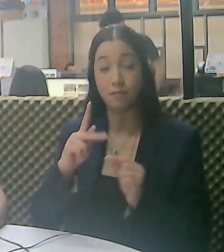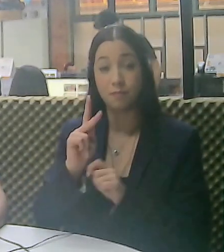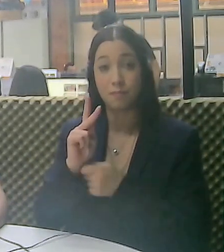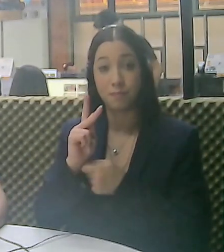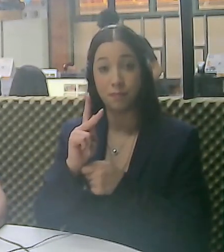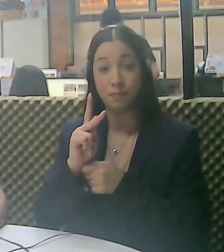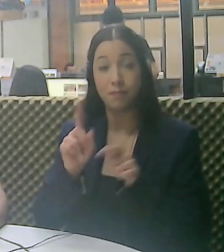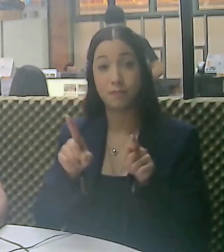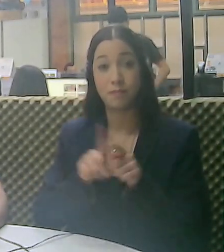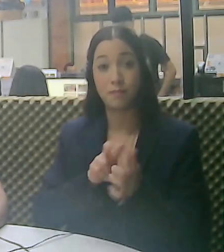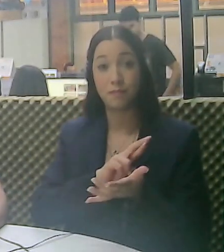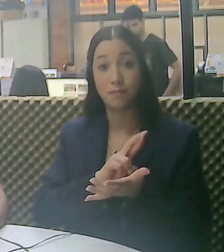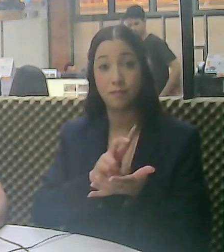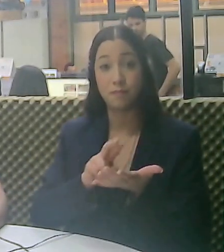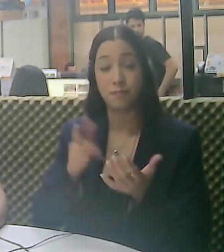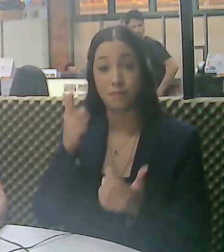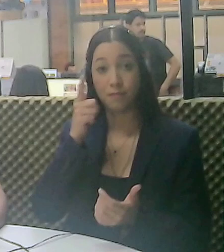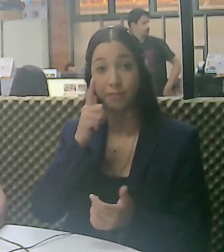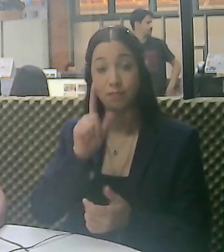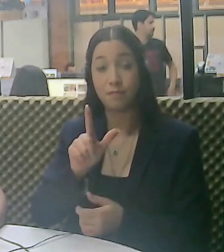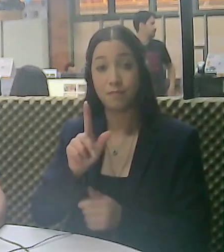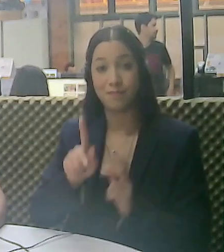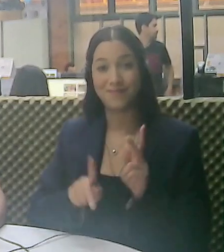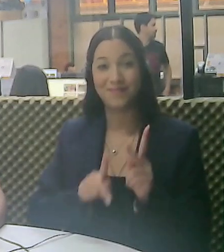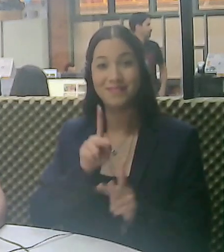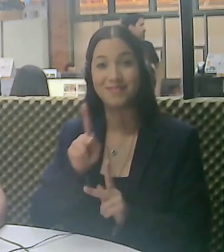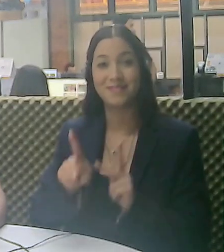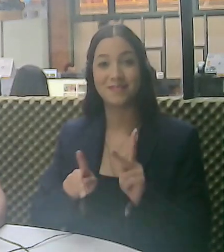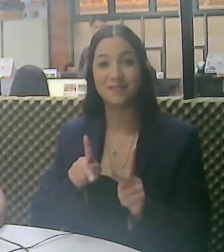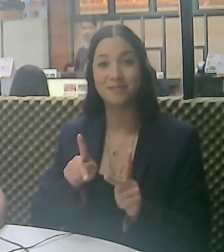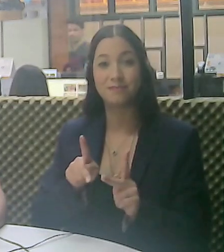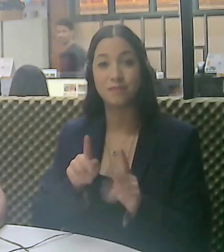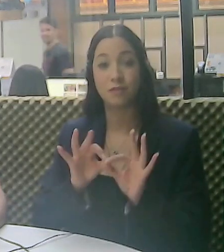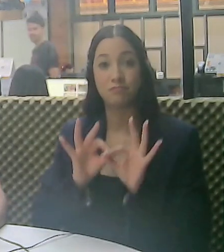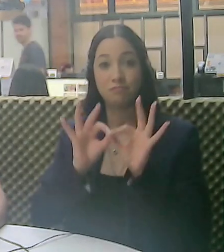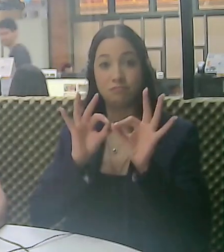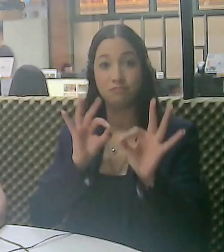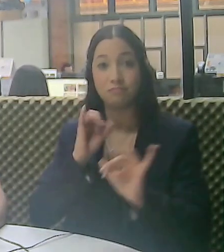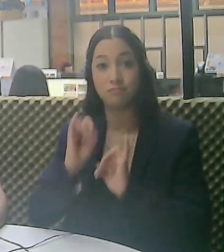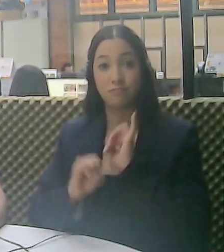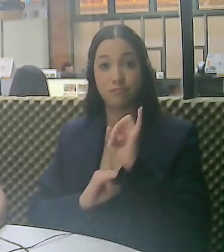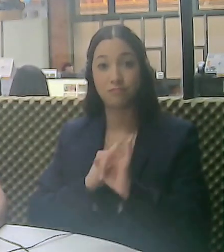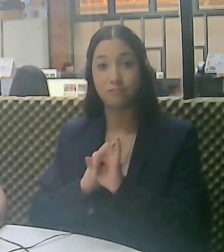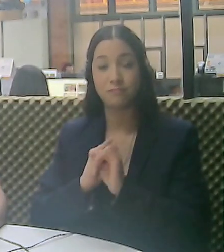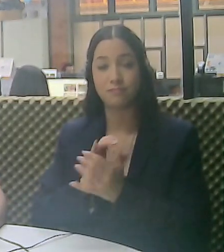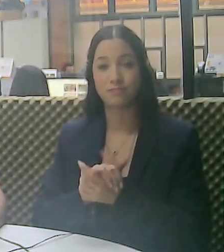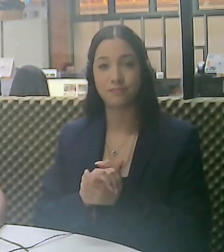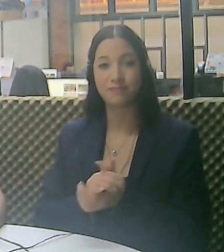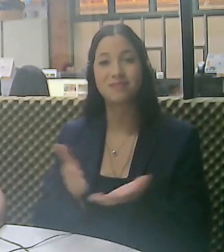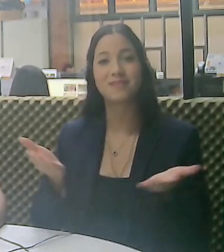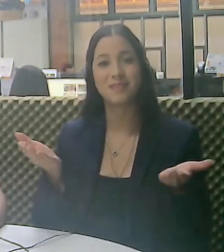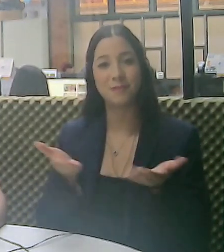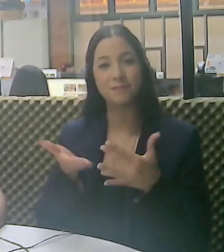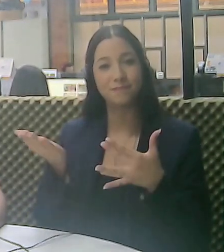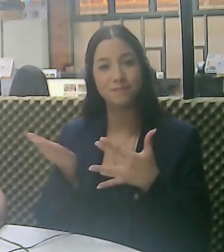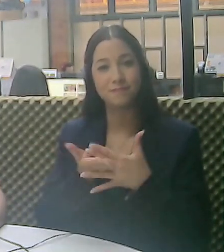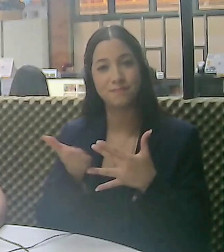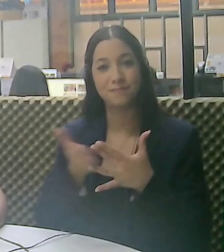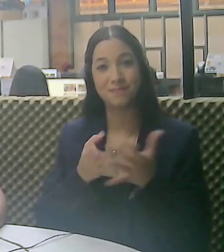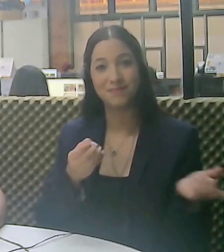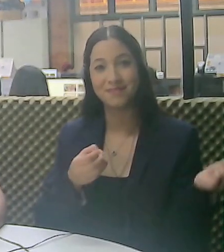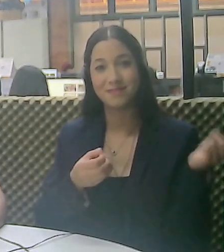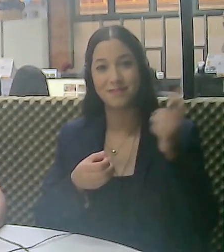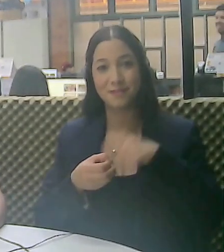diversos serviços podem ser obtidos pela população de forma remota. E agora vamos para um rápido intervalo, já